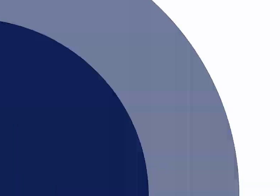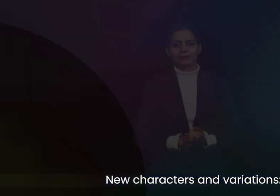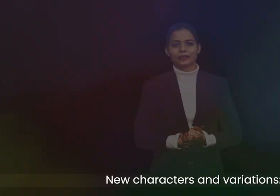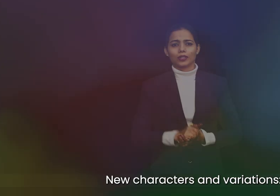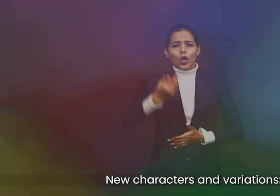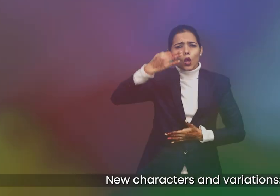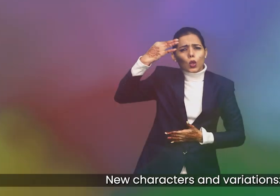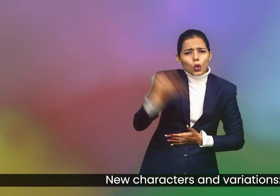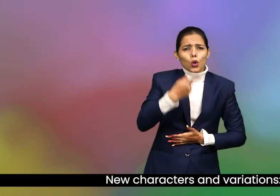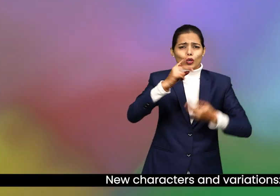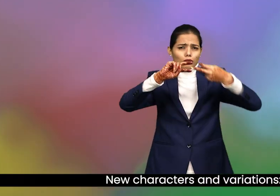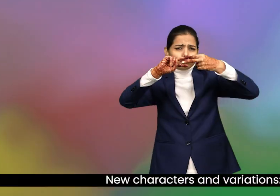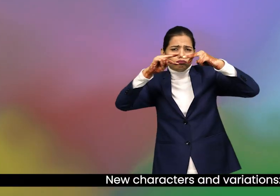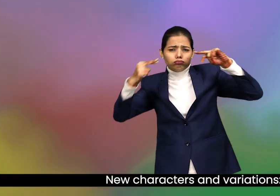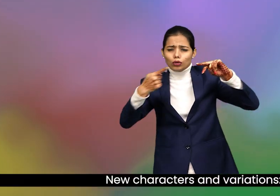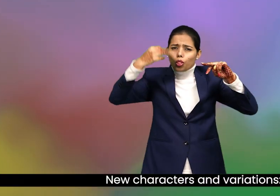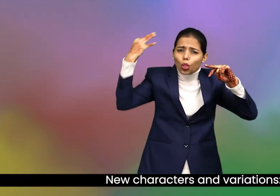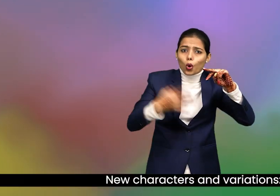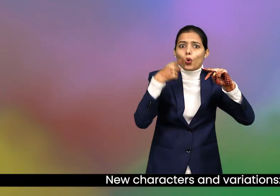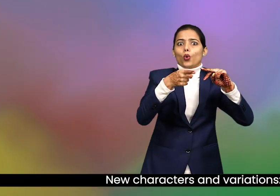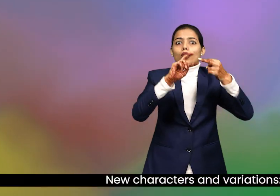புதிய பண்புகள் மற்றும் மாறுபாடுகள்.